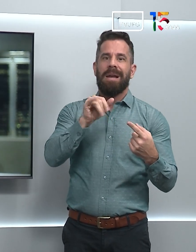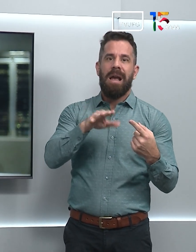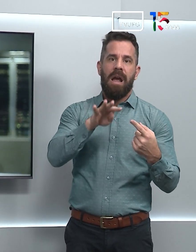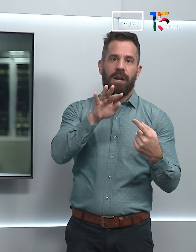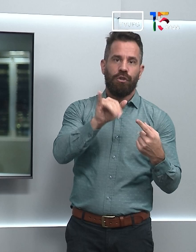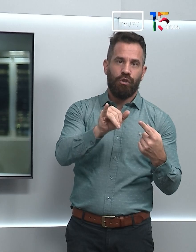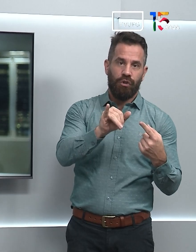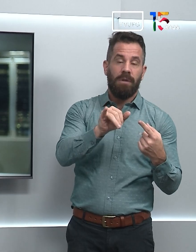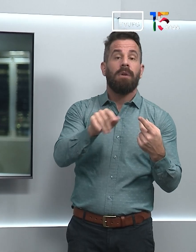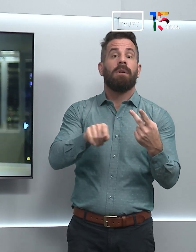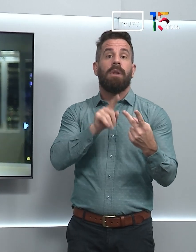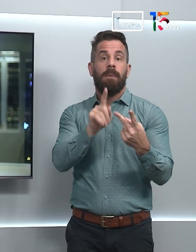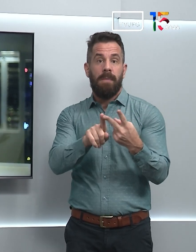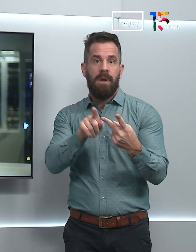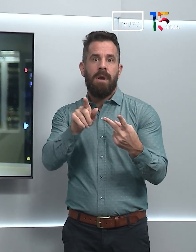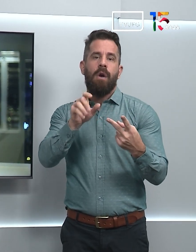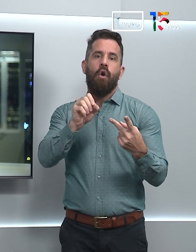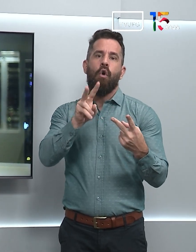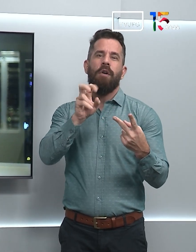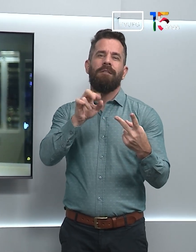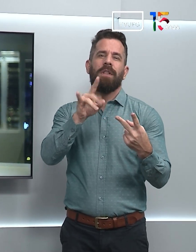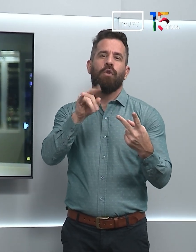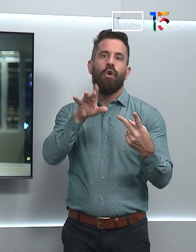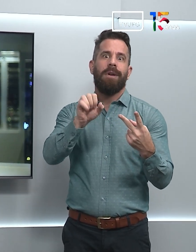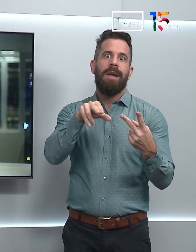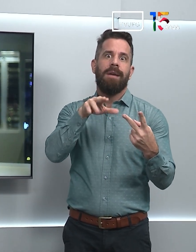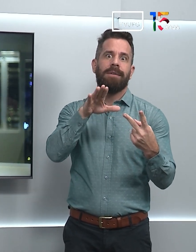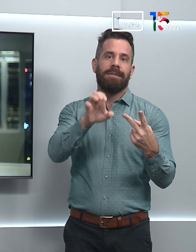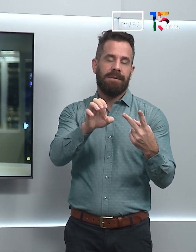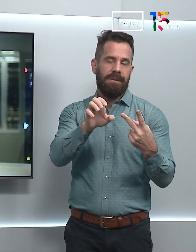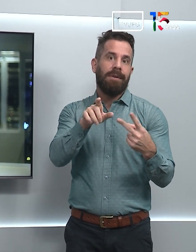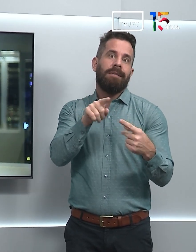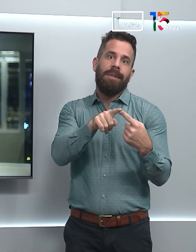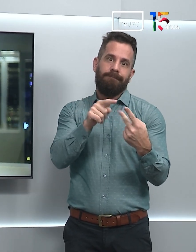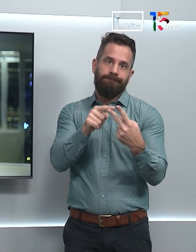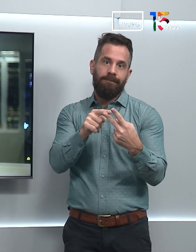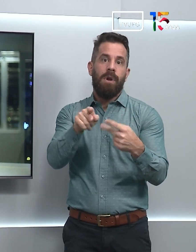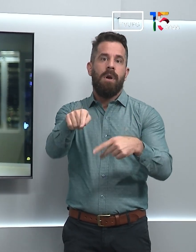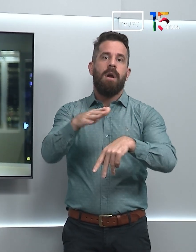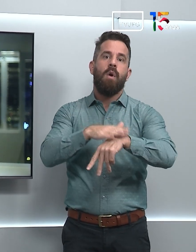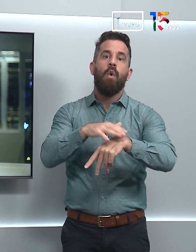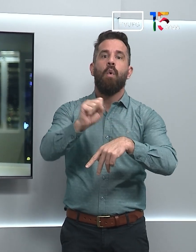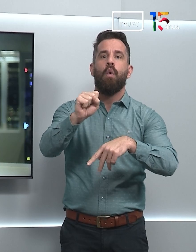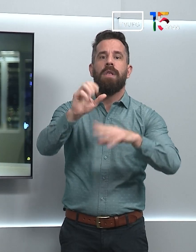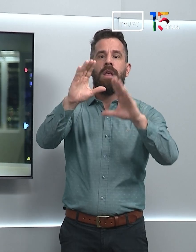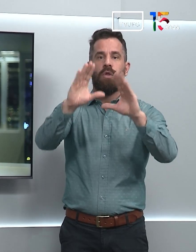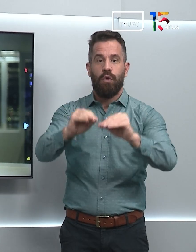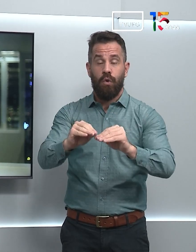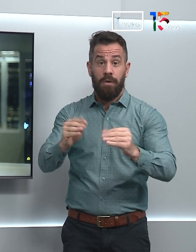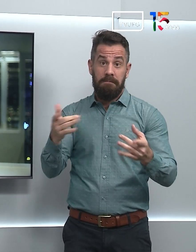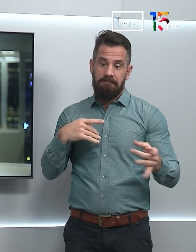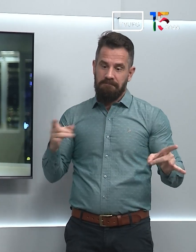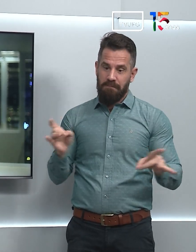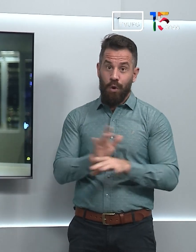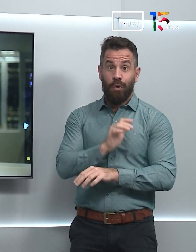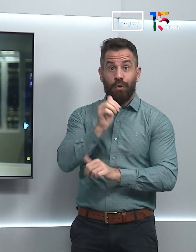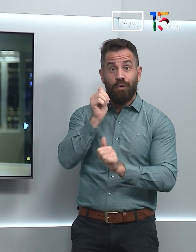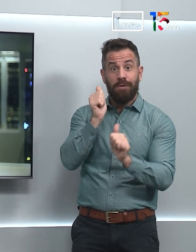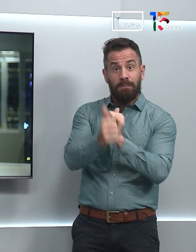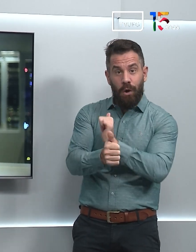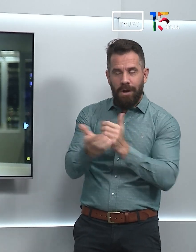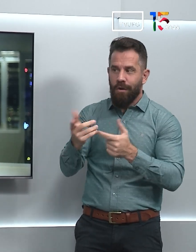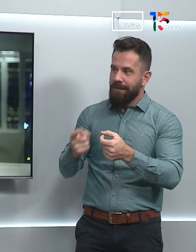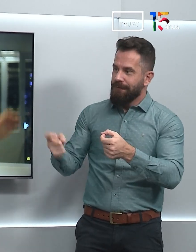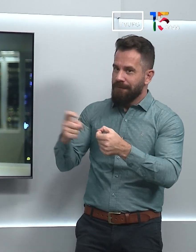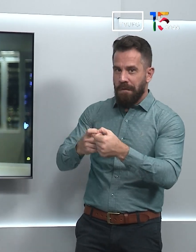às 8 horas da noite. E essas foram as novidades do esporte em Goiás. Agora eu passo a palavra novamente para vocês